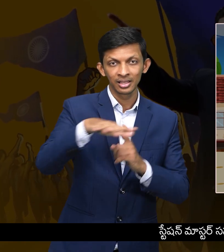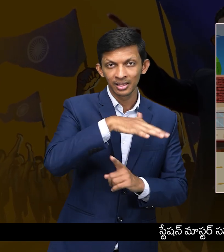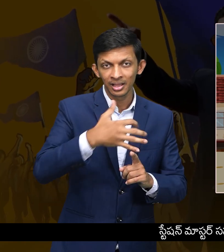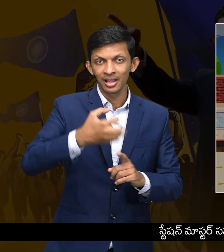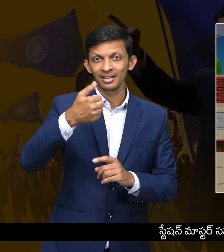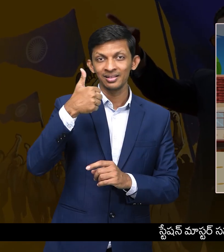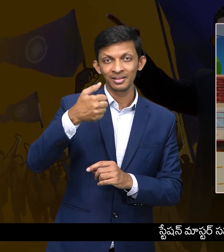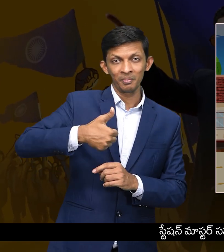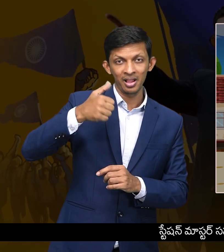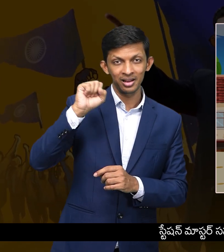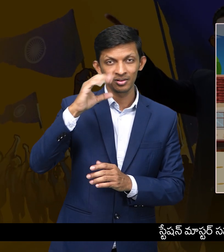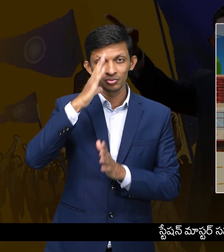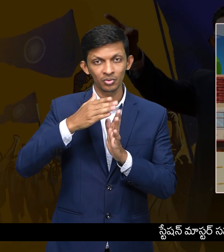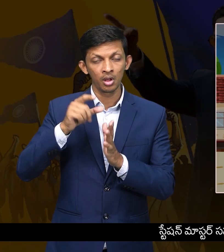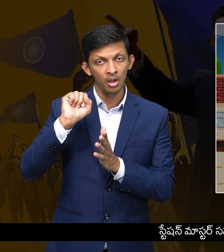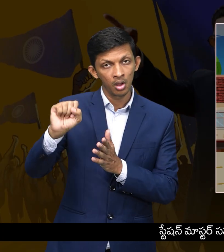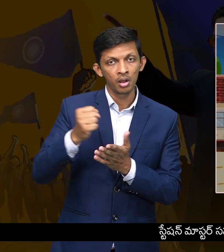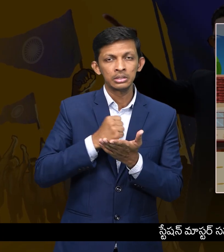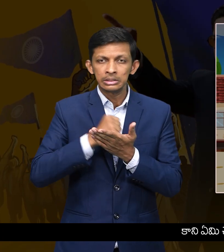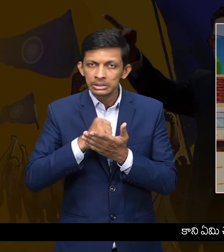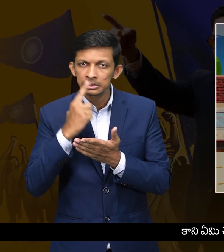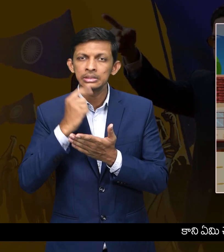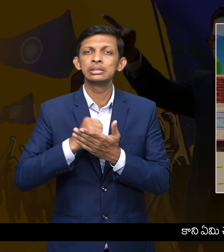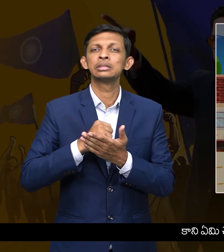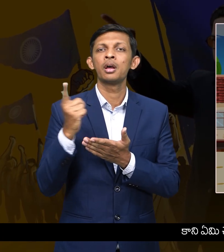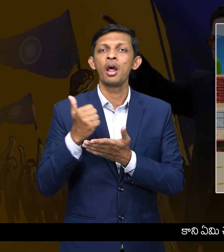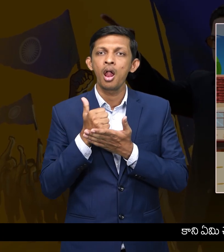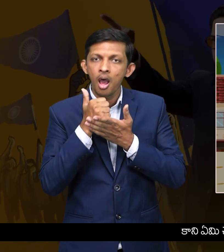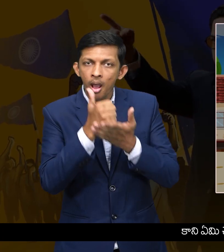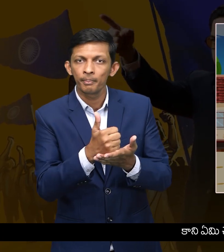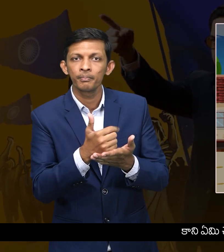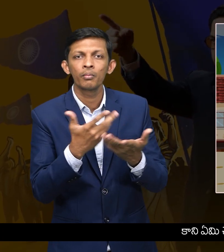స్టేషన్ మాస్టర్ సహాయం చేయడానికి ప్రయత్నించాడు, కానీ ఏమి చేయాలో ఆయనకు తోచలేదు.